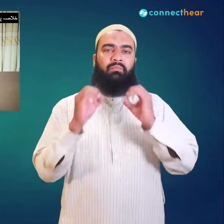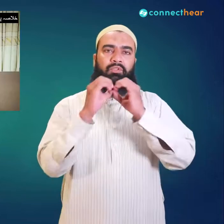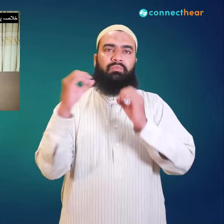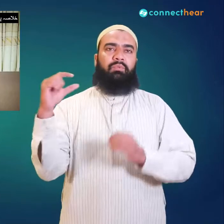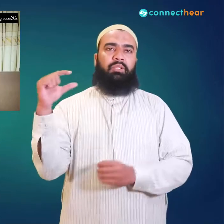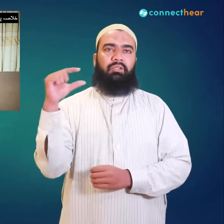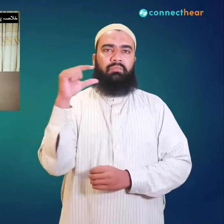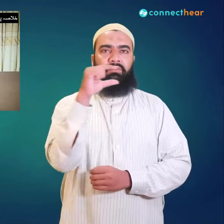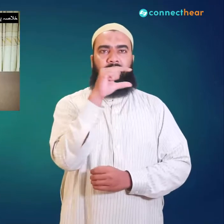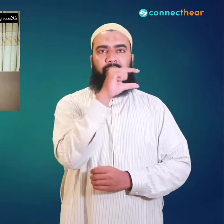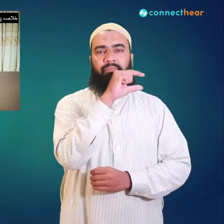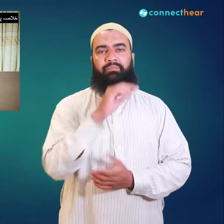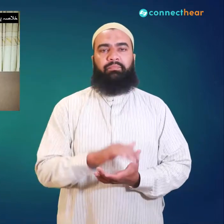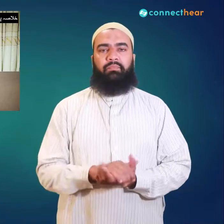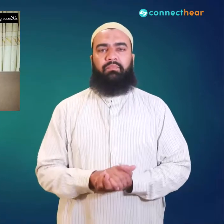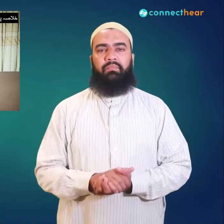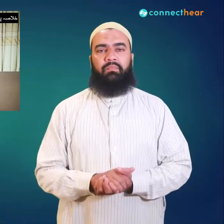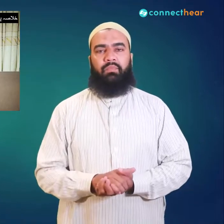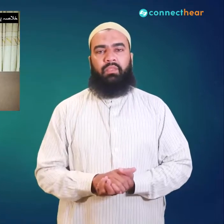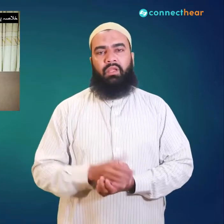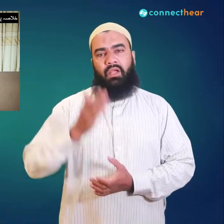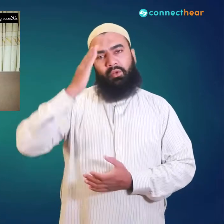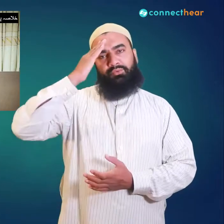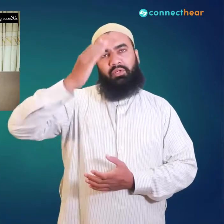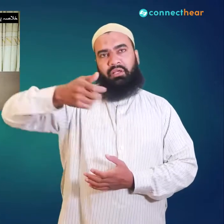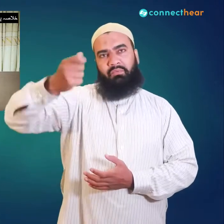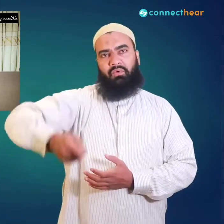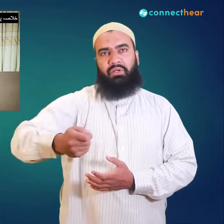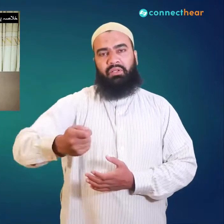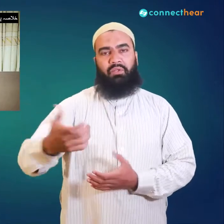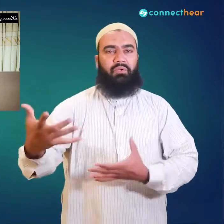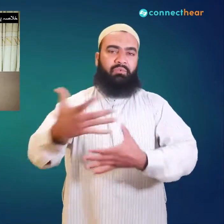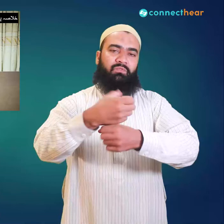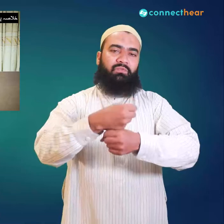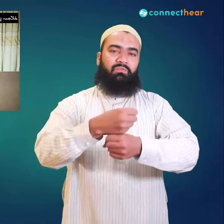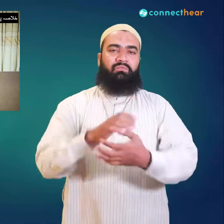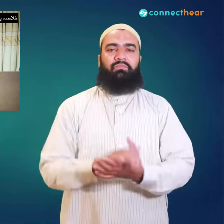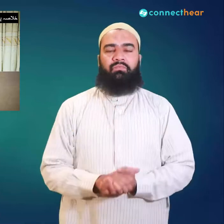بسم اللہ الرحمن الرحیم۔ السلام علیکم ورحمۃ اللہ۔